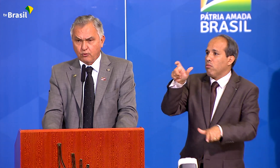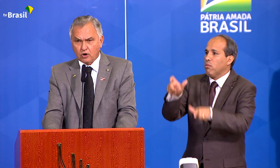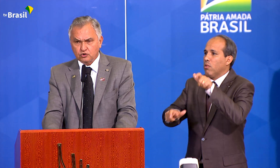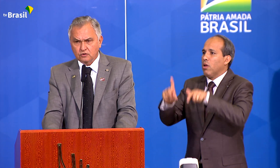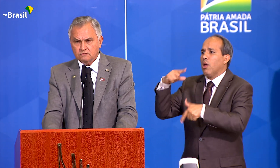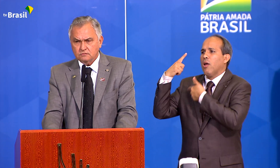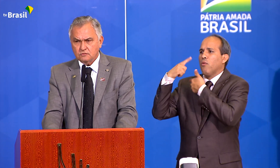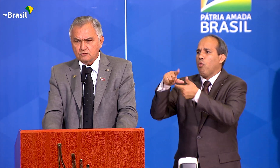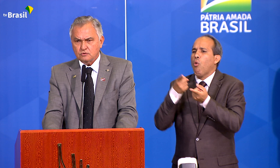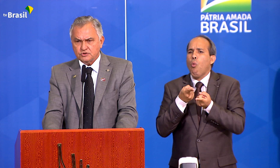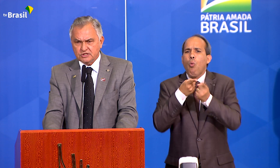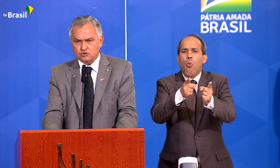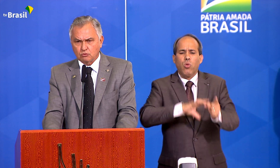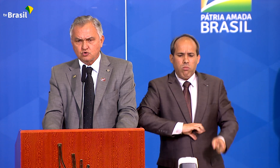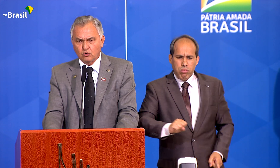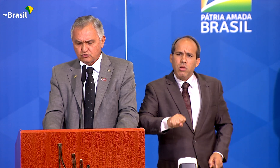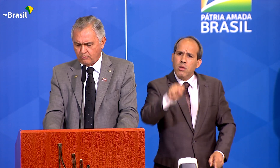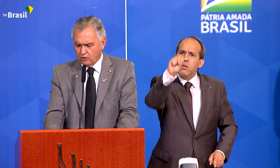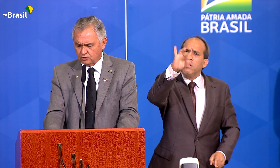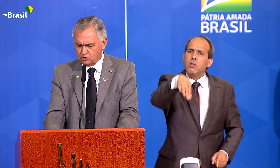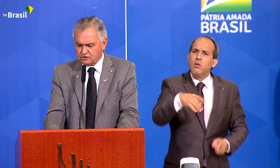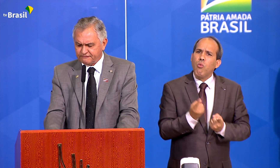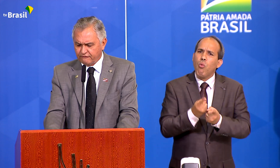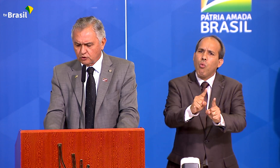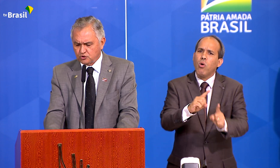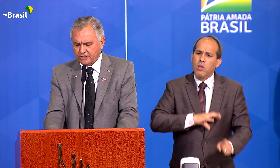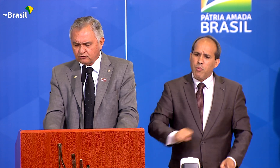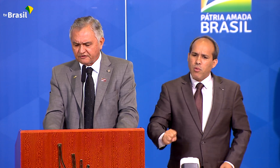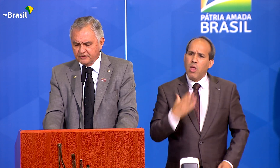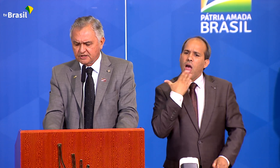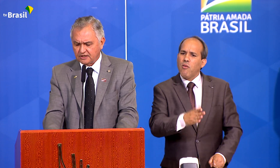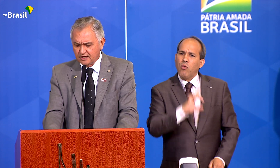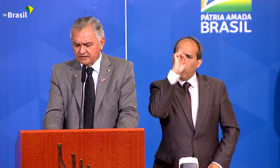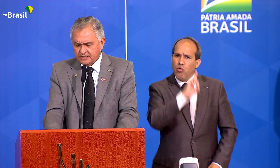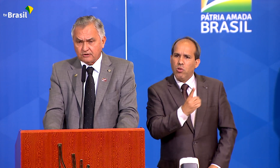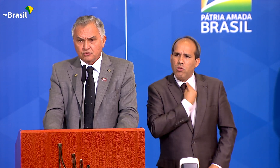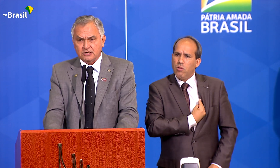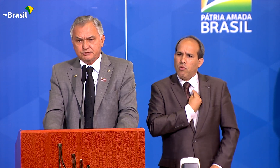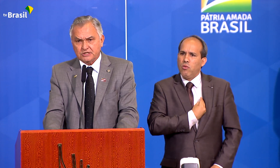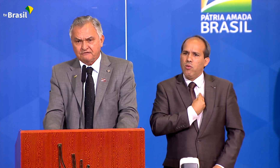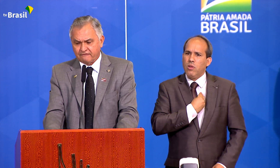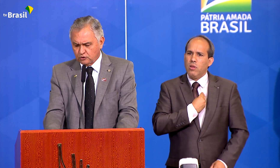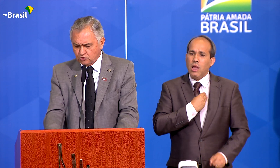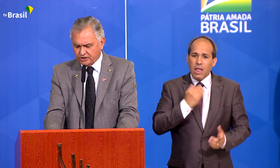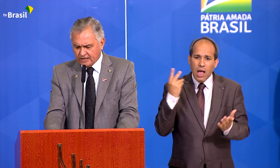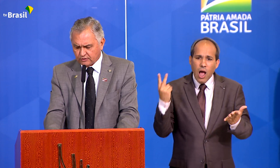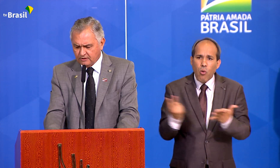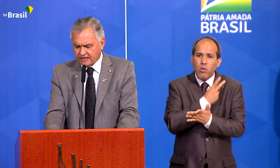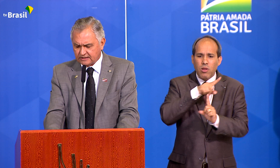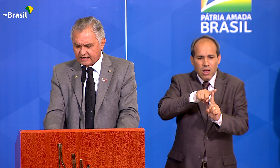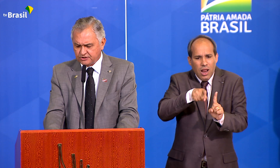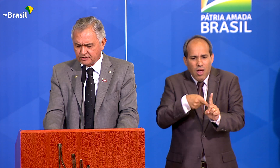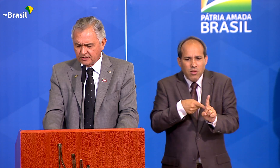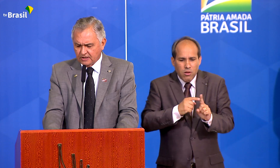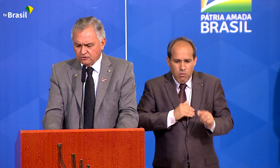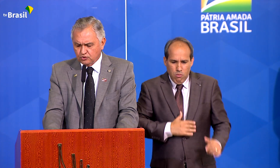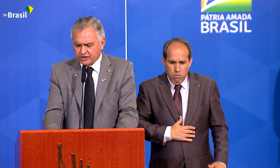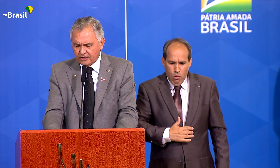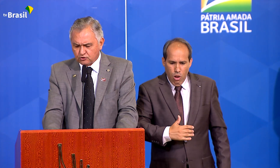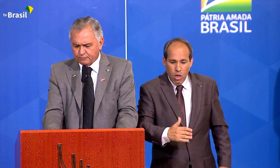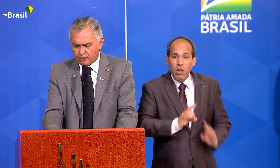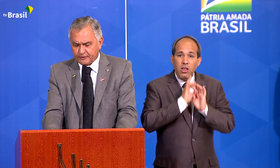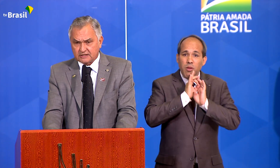é contra o aborto Sim somos contra o aborto somos a favor do direito à vida desde a concepção favor do direito à liberdade